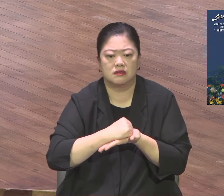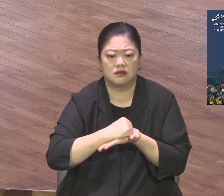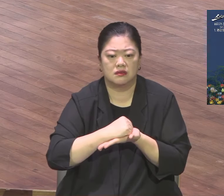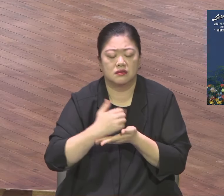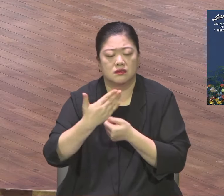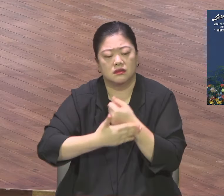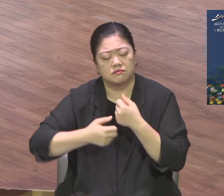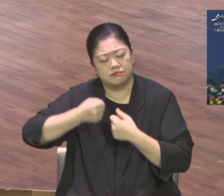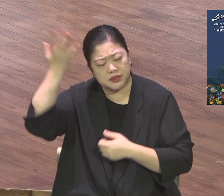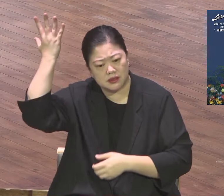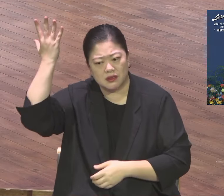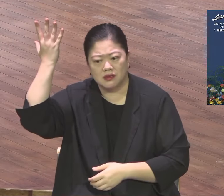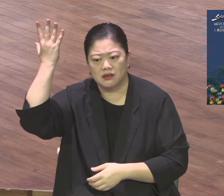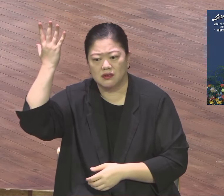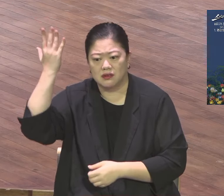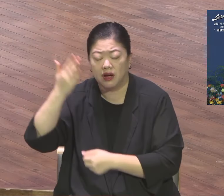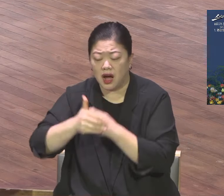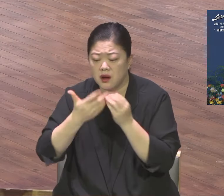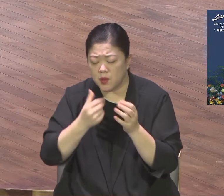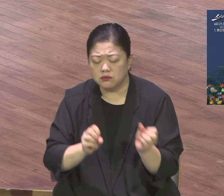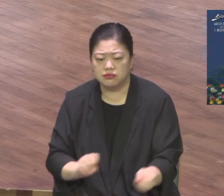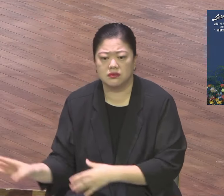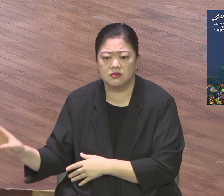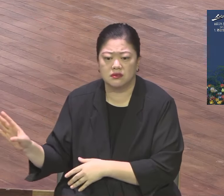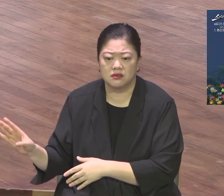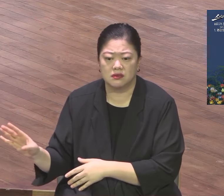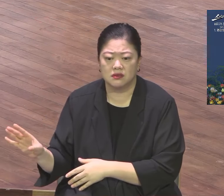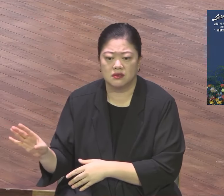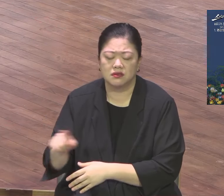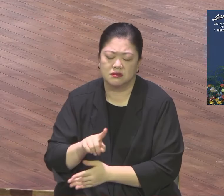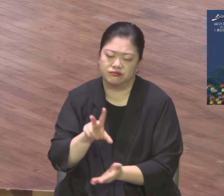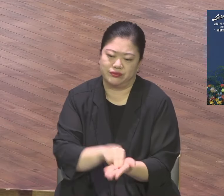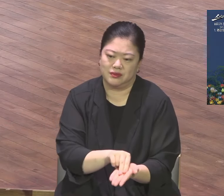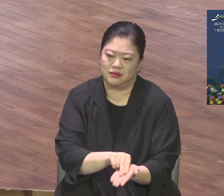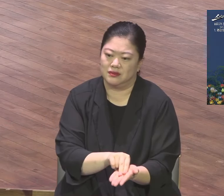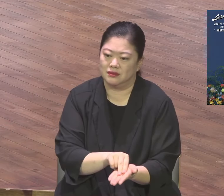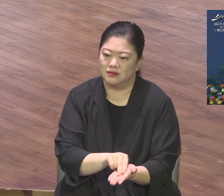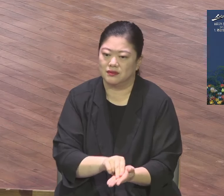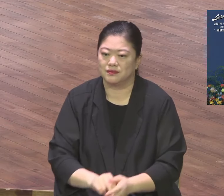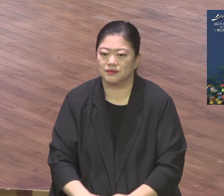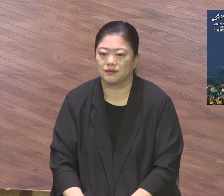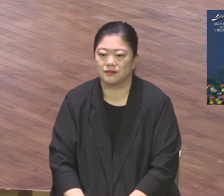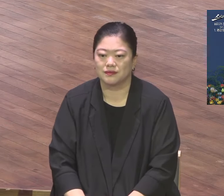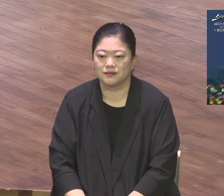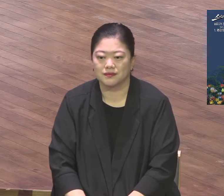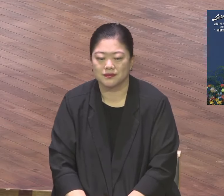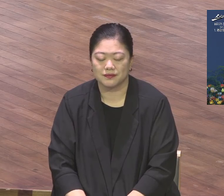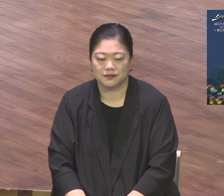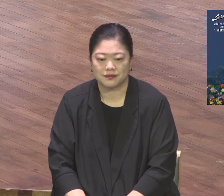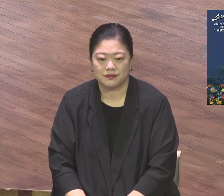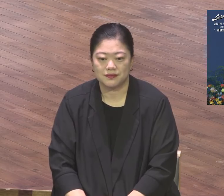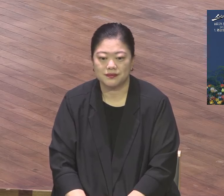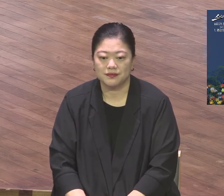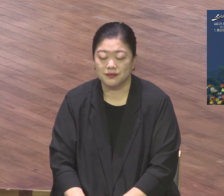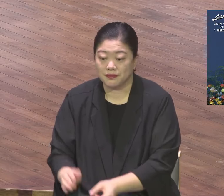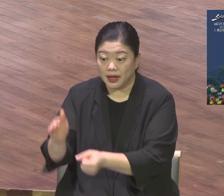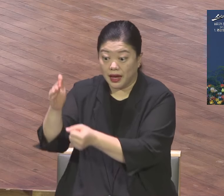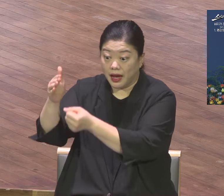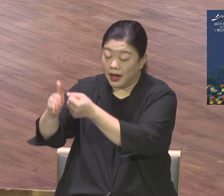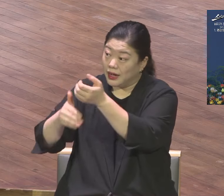속에, 하나님의 축복 속에 들어갈 수 없다. 그 말이에요. 하나님께